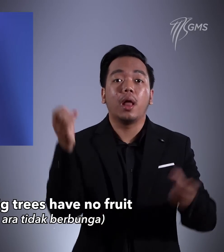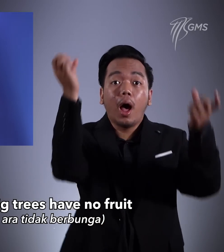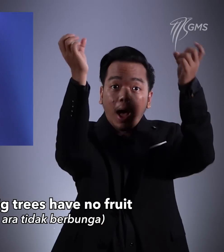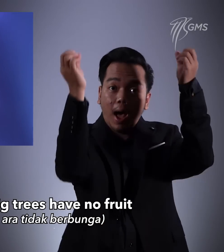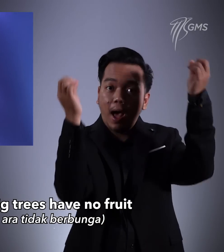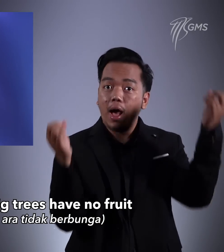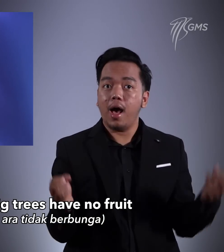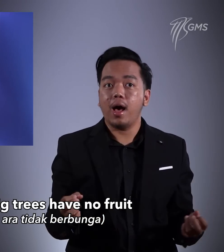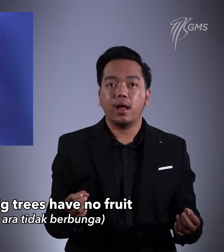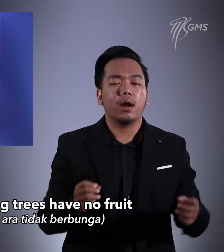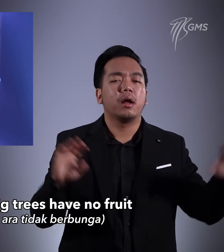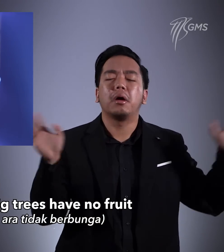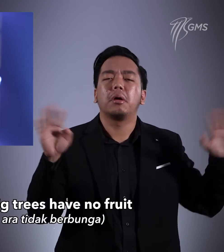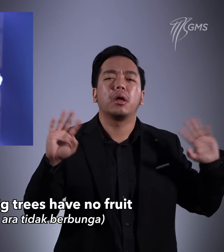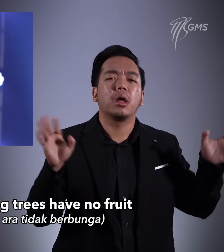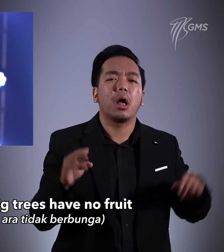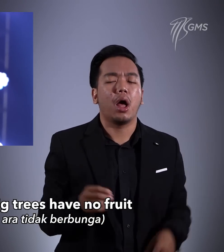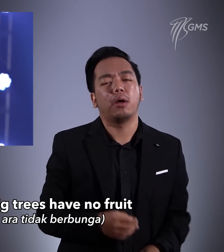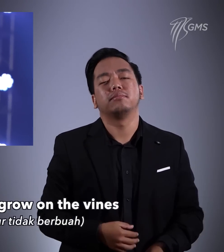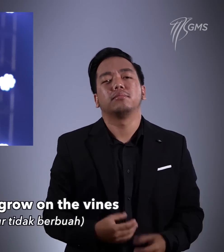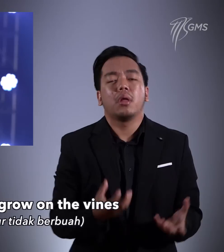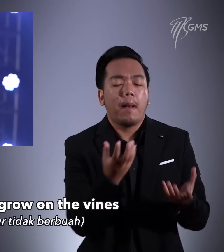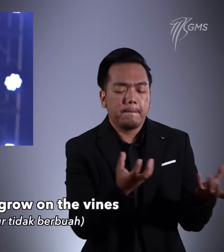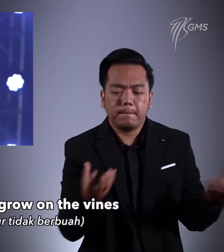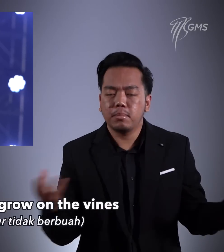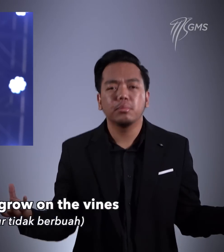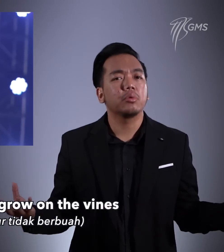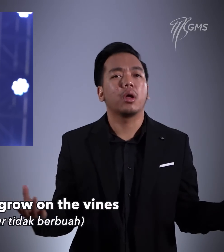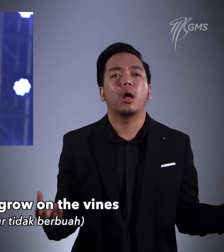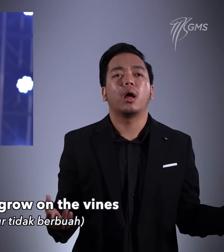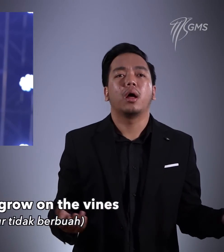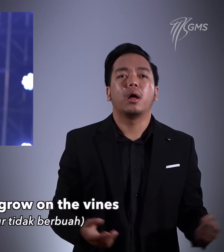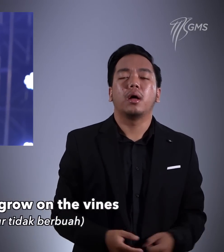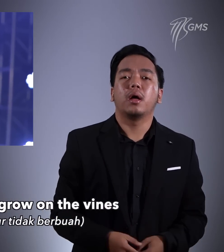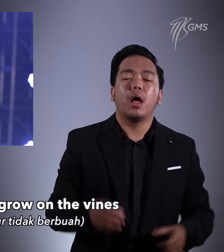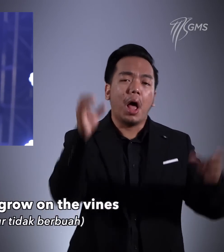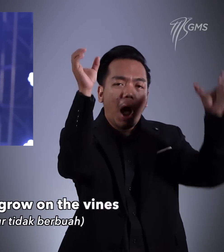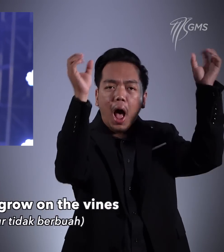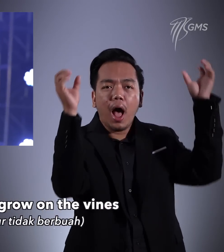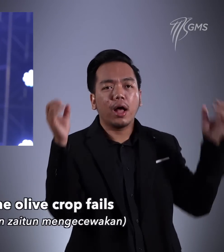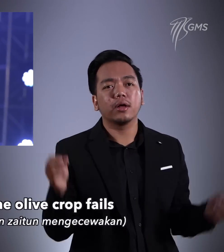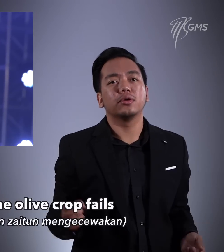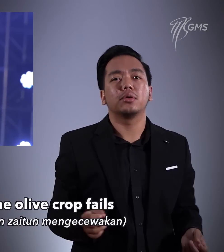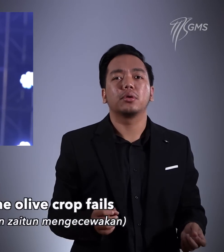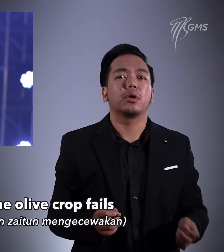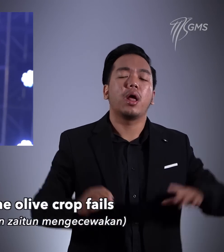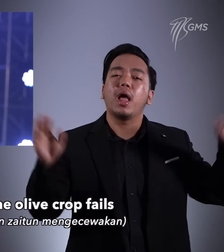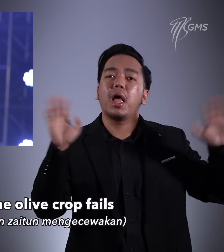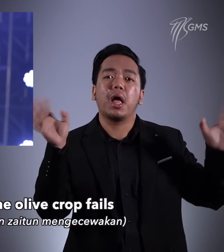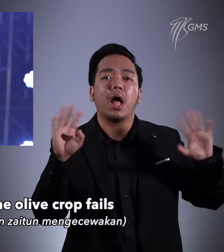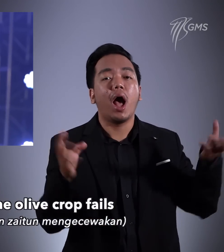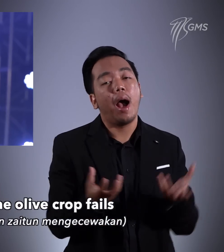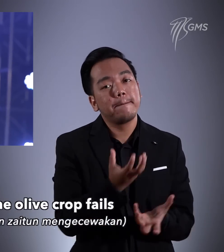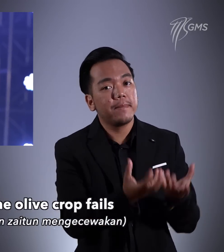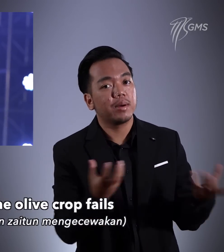the fig trees have no fruit and no grapes grow